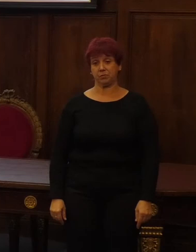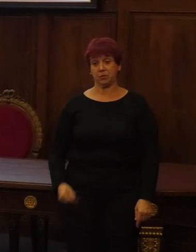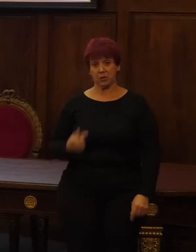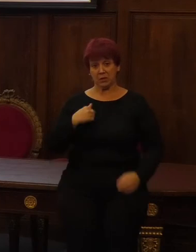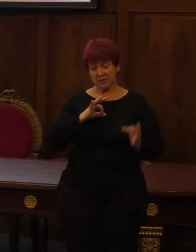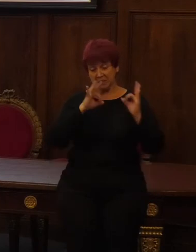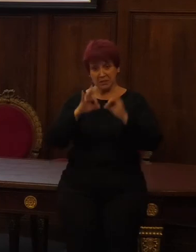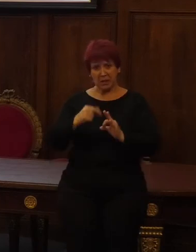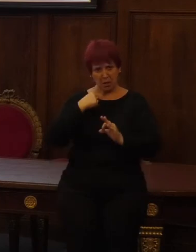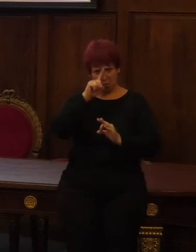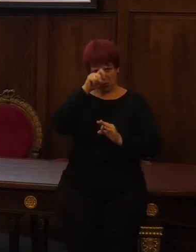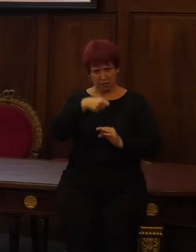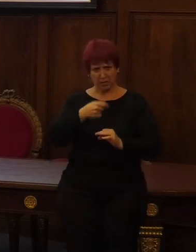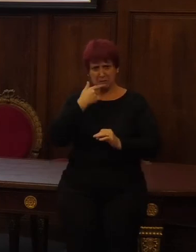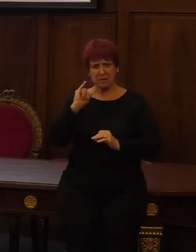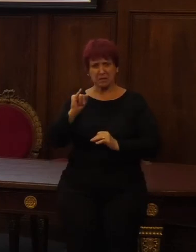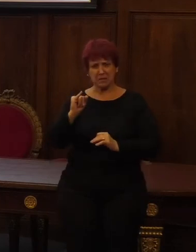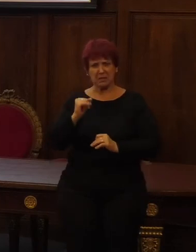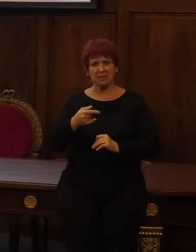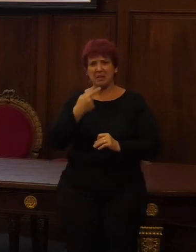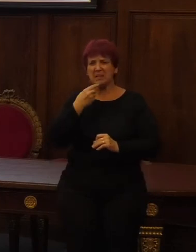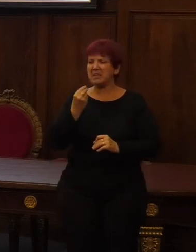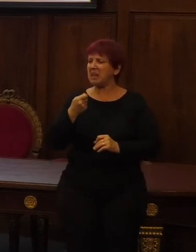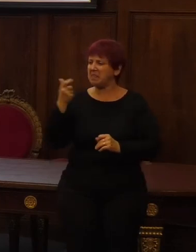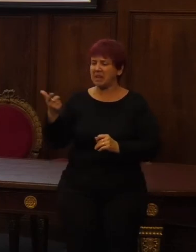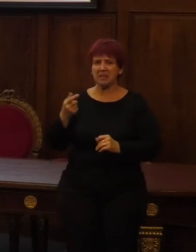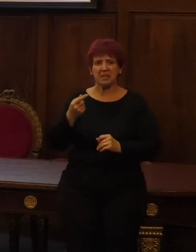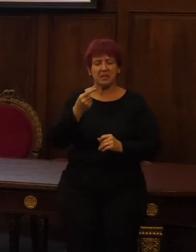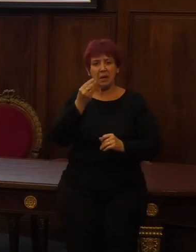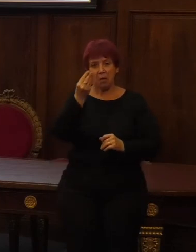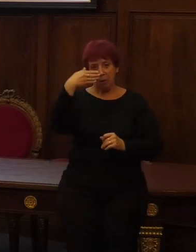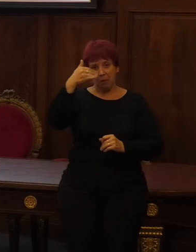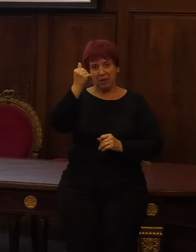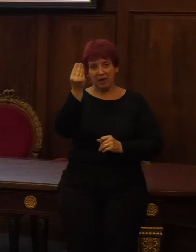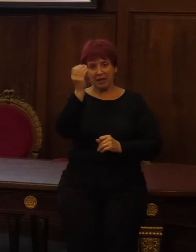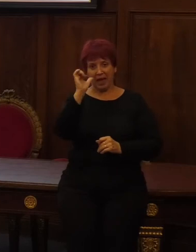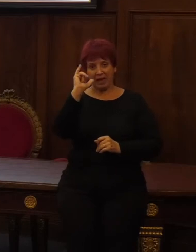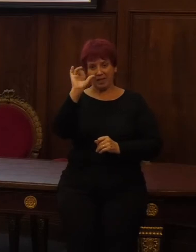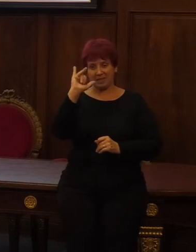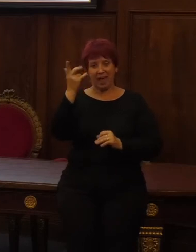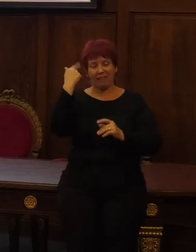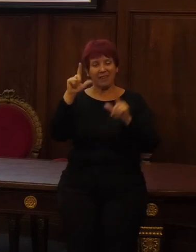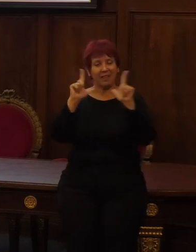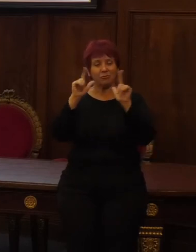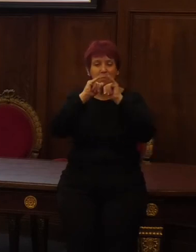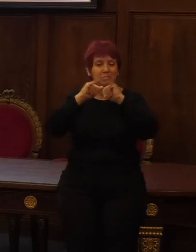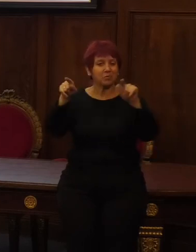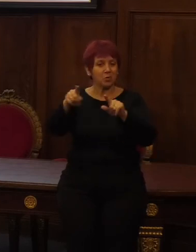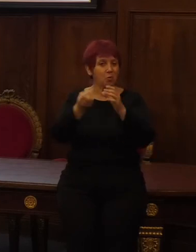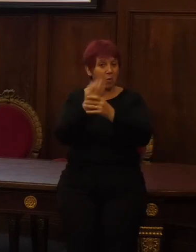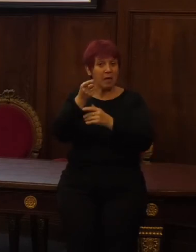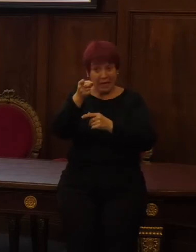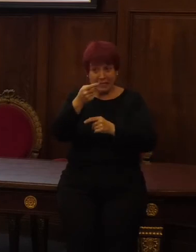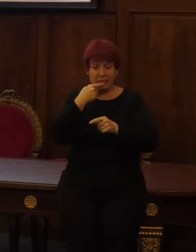Cuando vine a Montevideo un día me dijeron que te la saque Ben Casey. Yo no veía eso en la televisión. Pero la Facultad